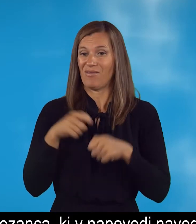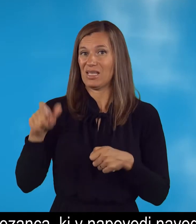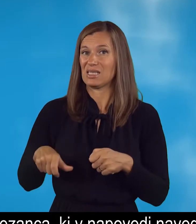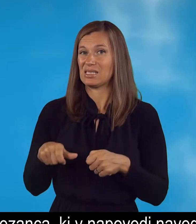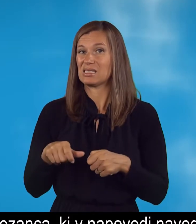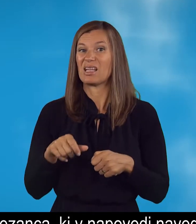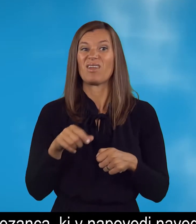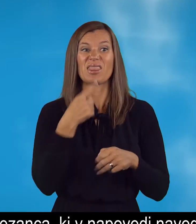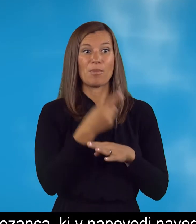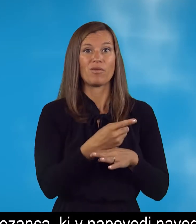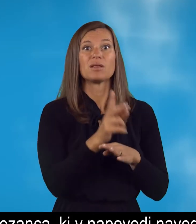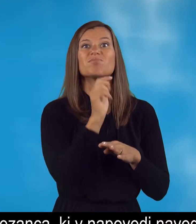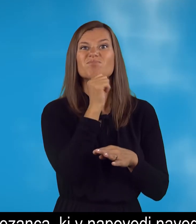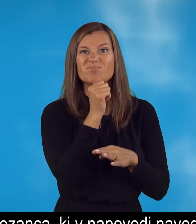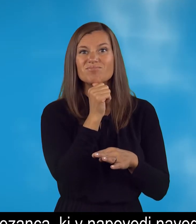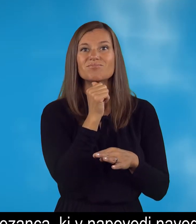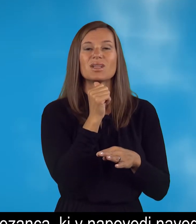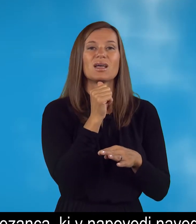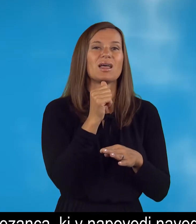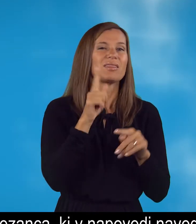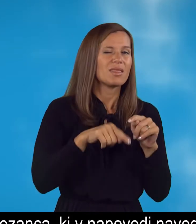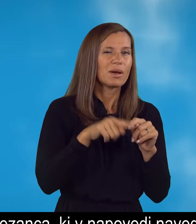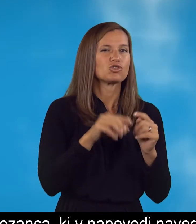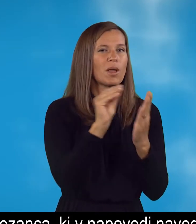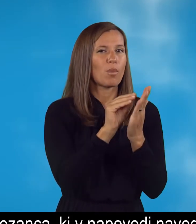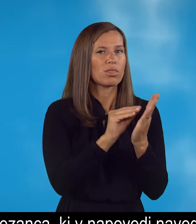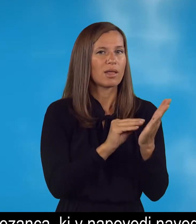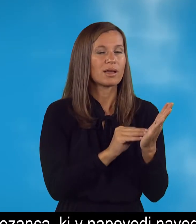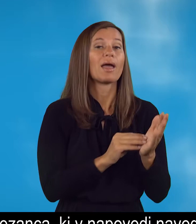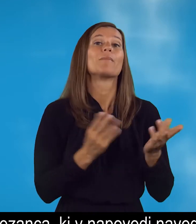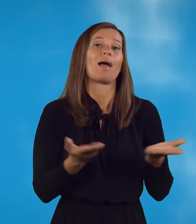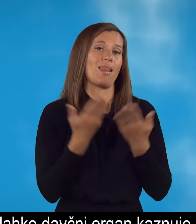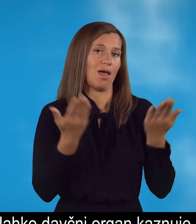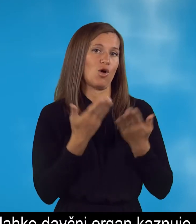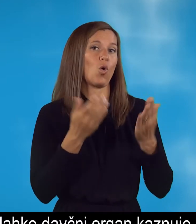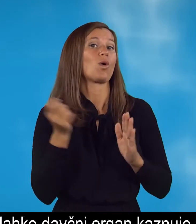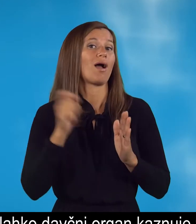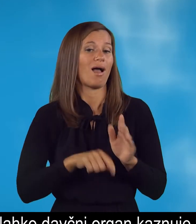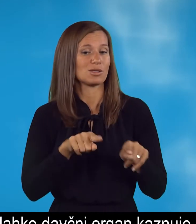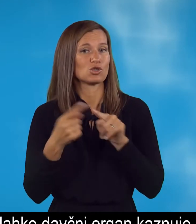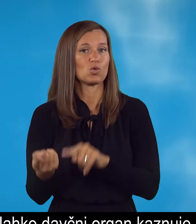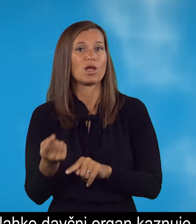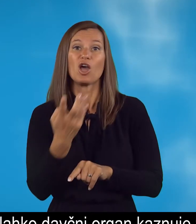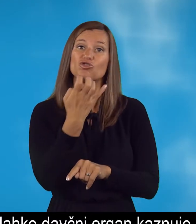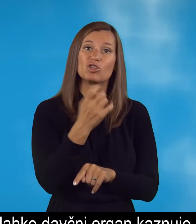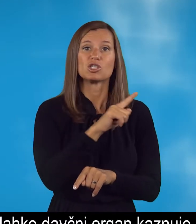Zavezanca, ki v napovedi navede nepravilne ali neresnične podatke, pa lahko davčni organ kaznuje z globo od 400